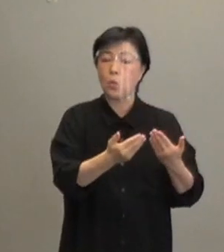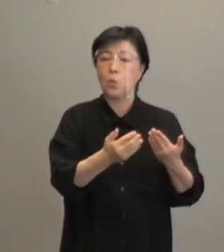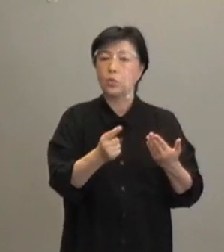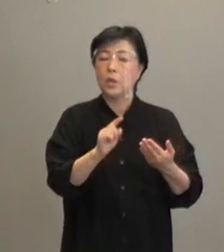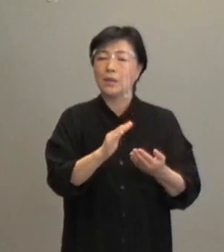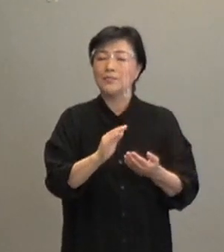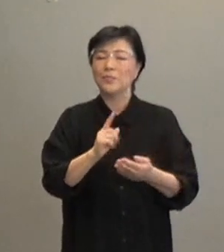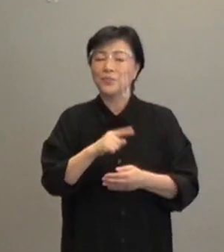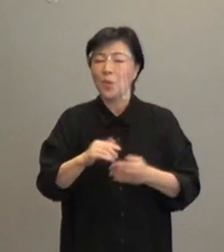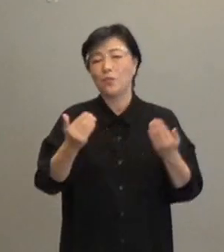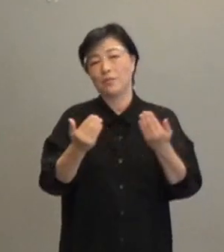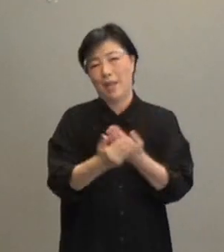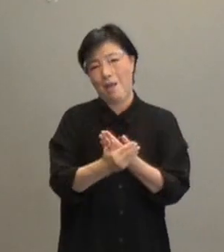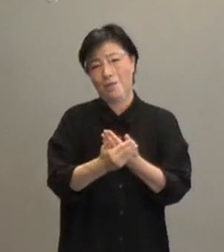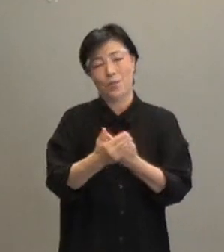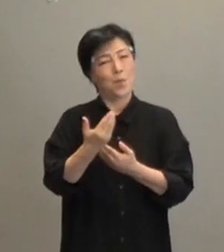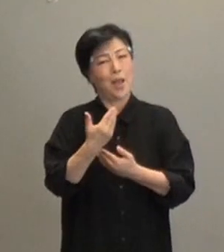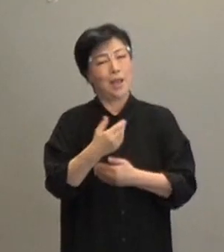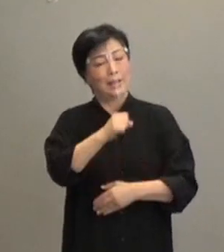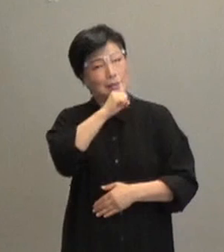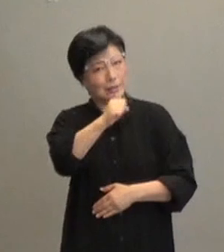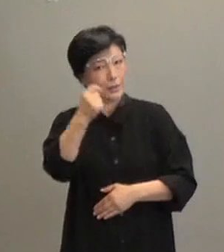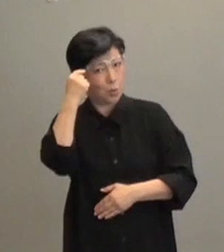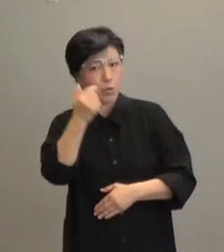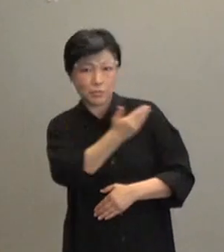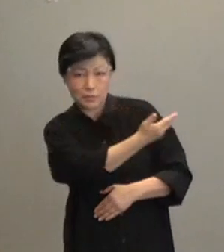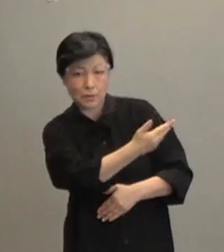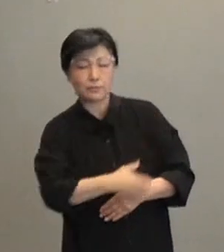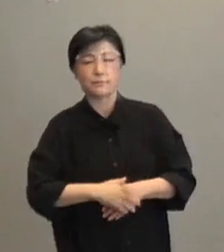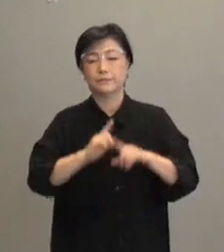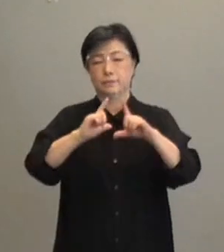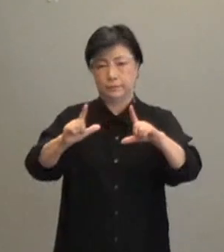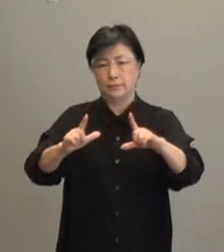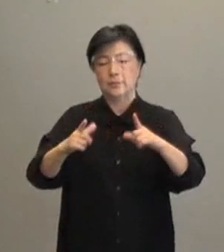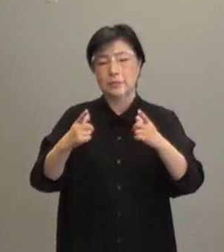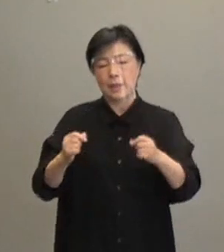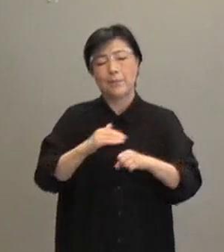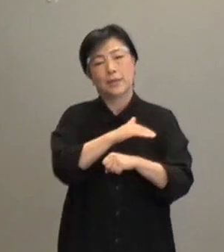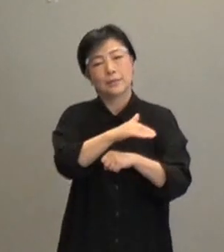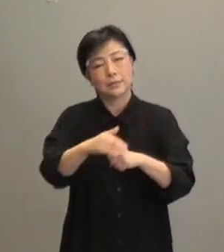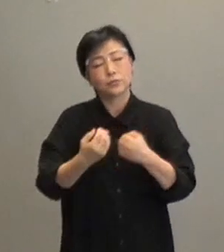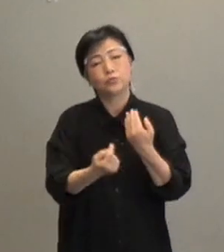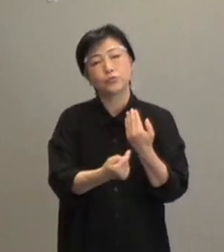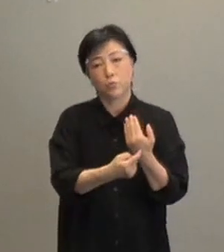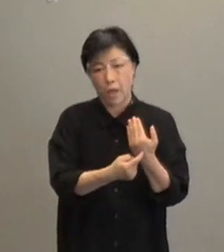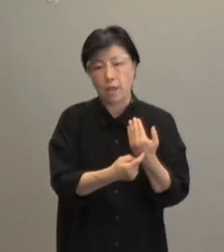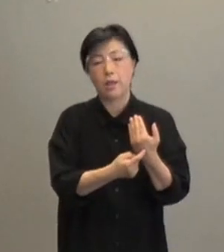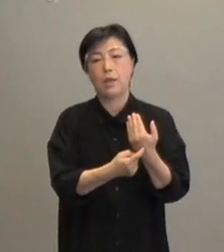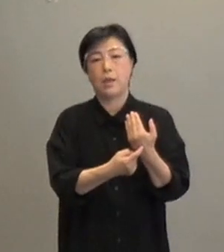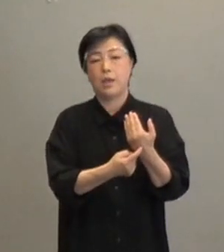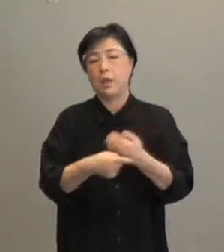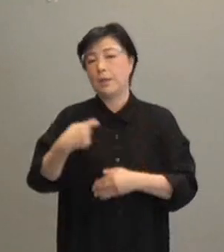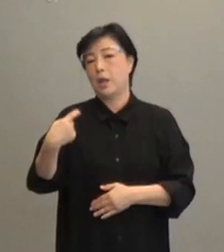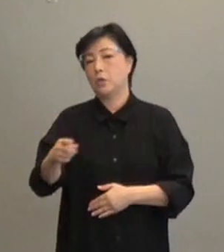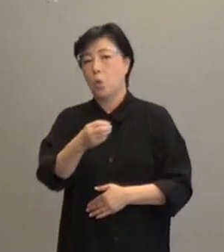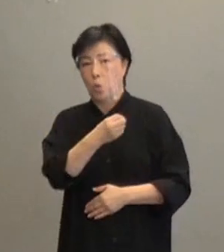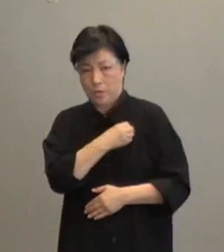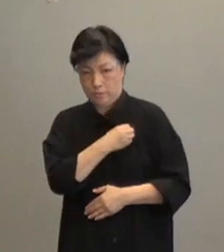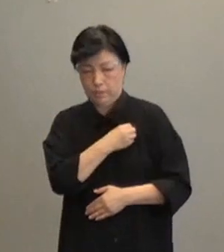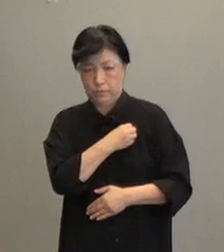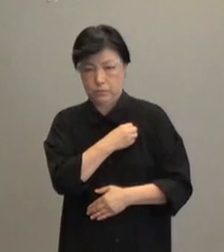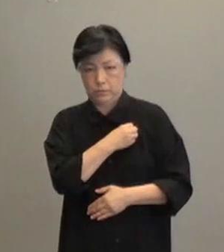として理想形だとお考えかを教えてください。 はい、やはり重要なのはですね、そのまず教員のそ